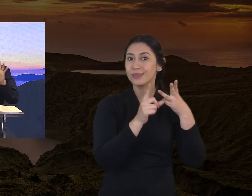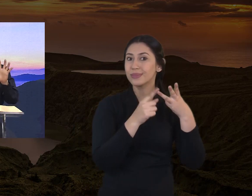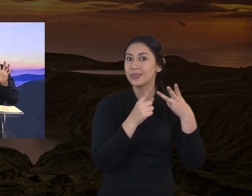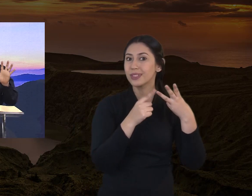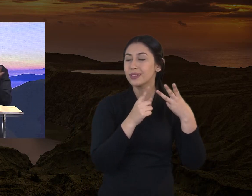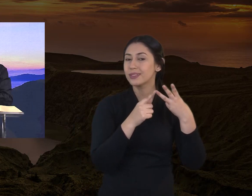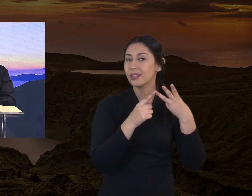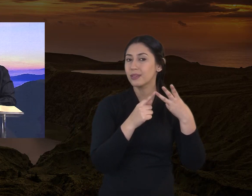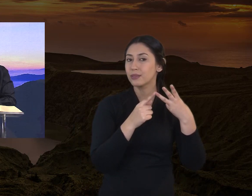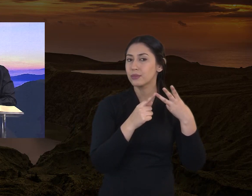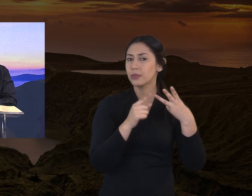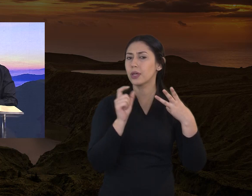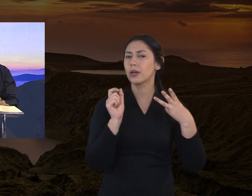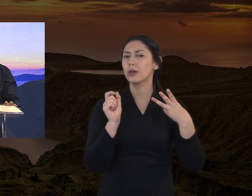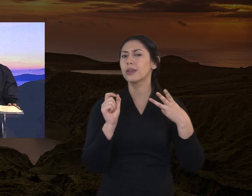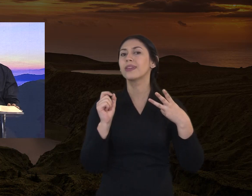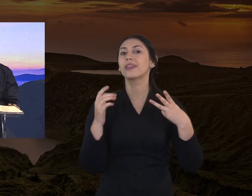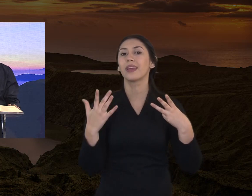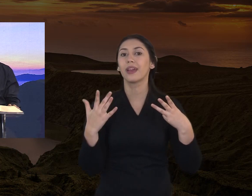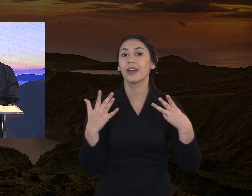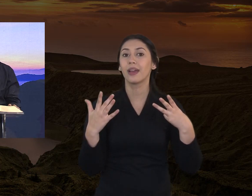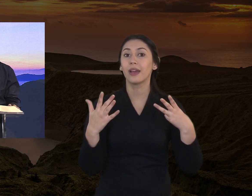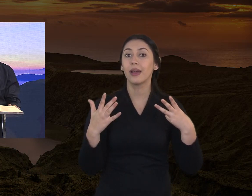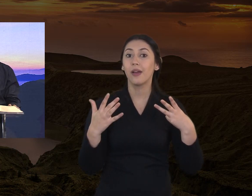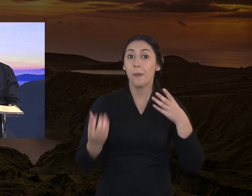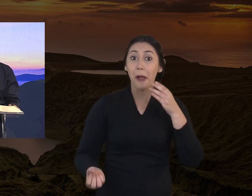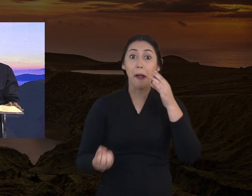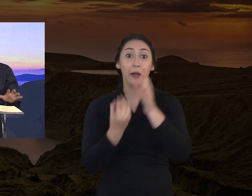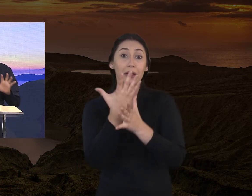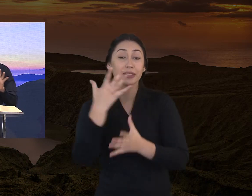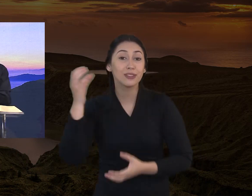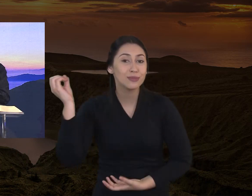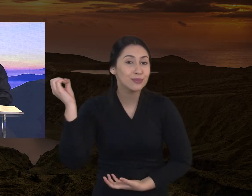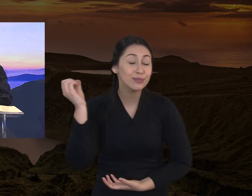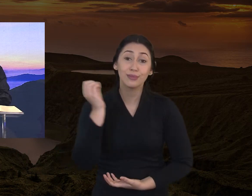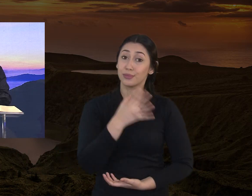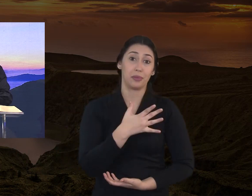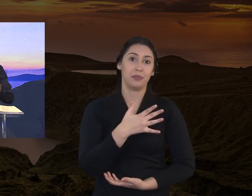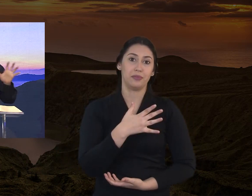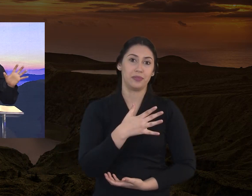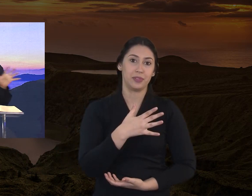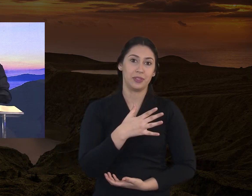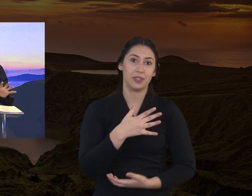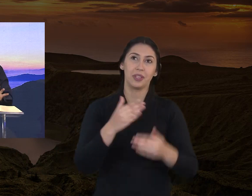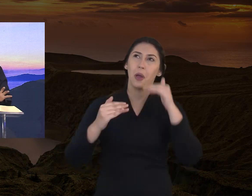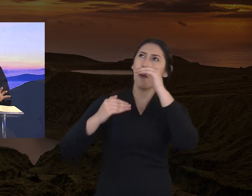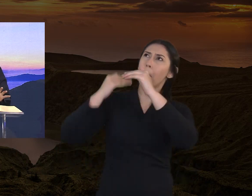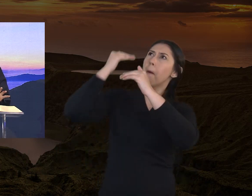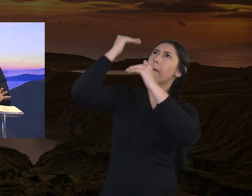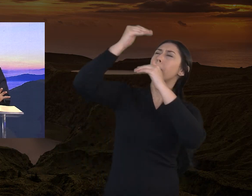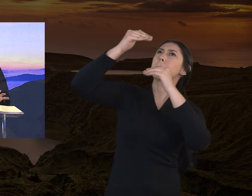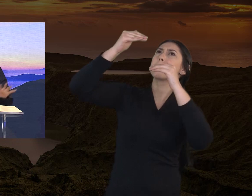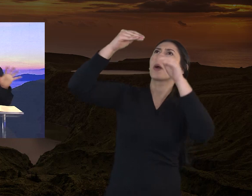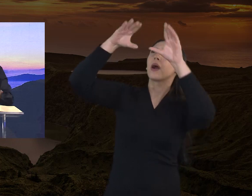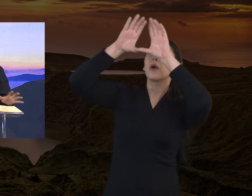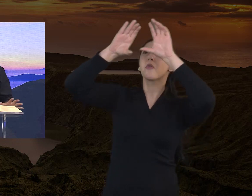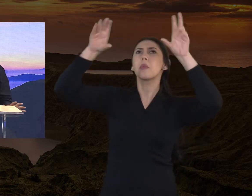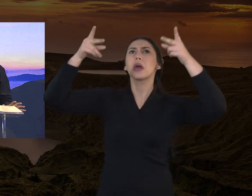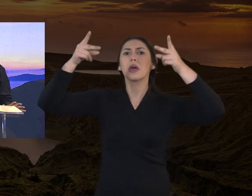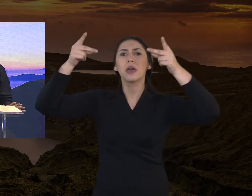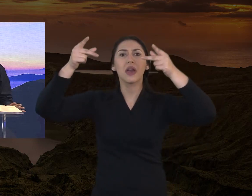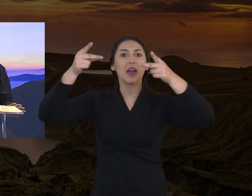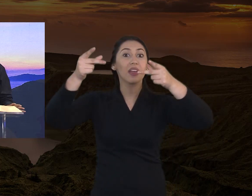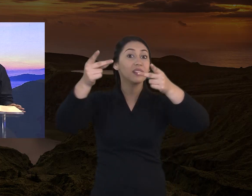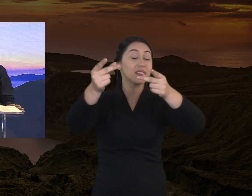elemento. Esse mais um elemento, irmãos, é a nova criação. Essa nova criação está em outra dimensão, provavelmente na dimensão